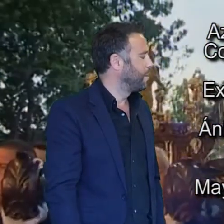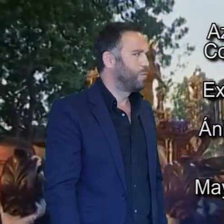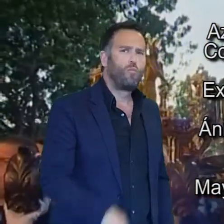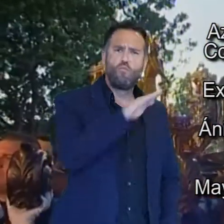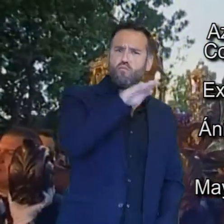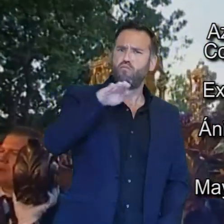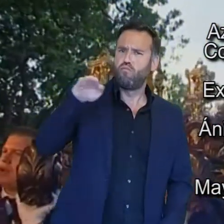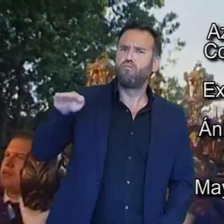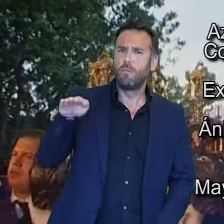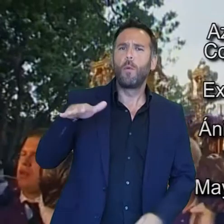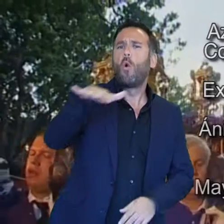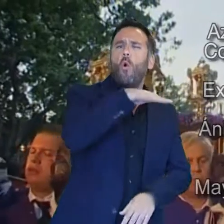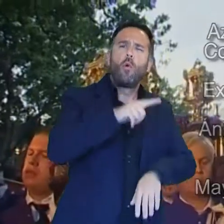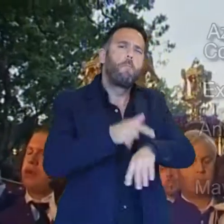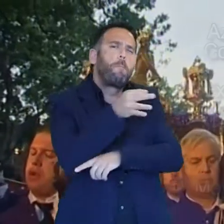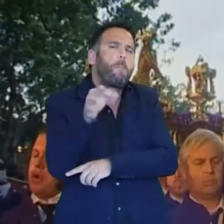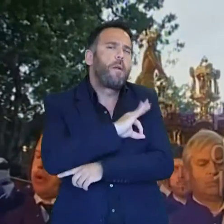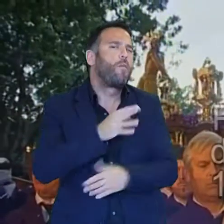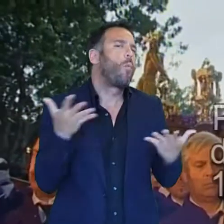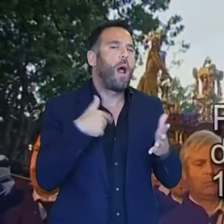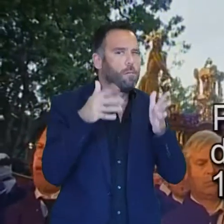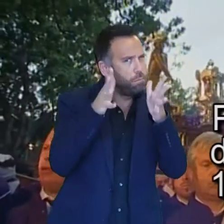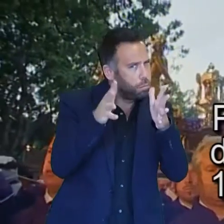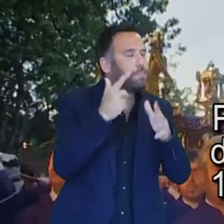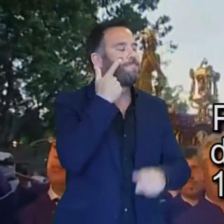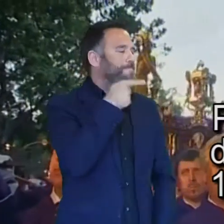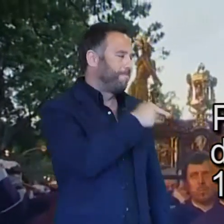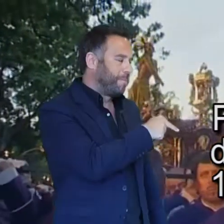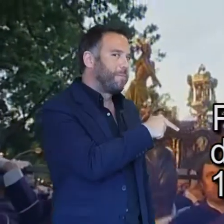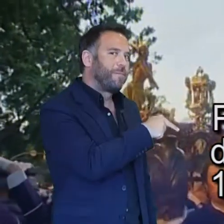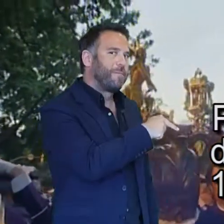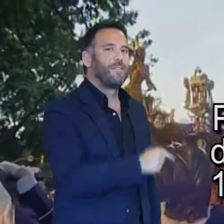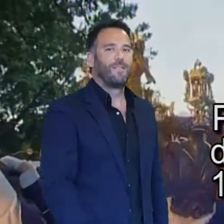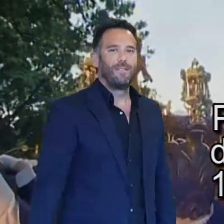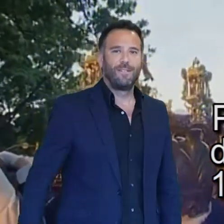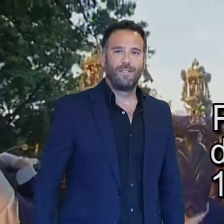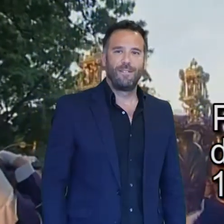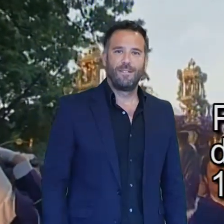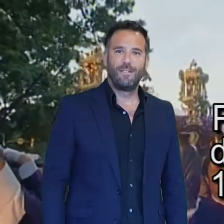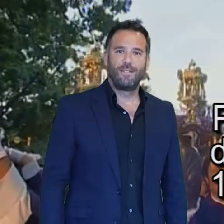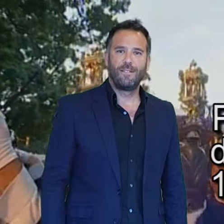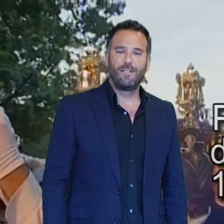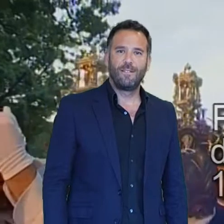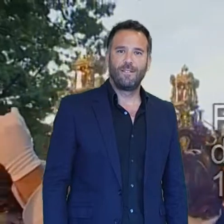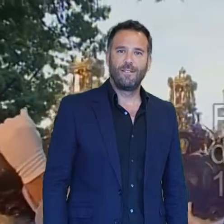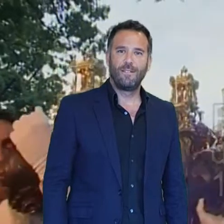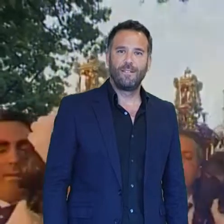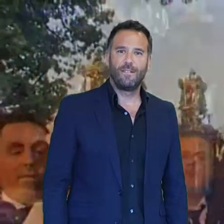mayor dolor. El momento ideal para verla es en Puerta del Mar a las 6 de la tarde.